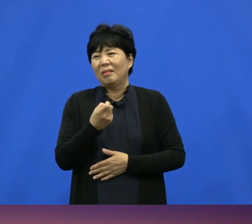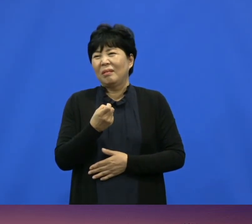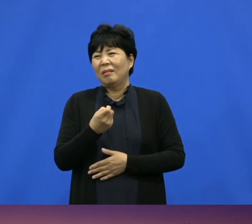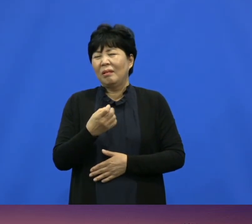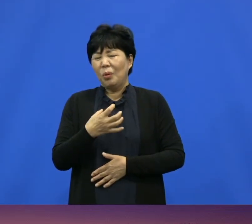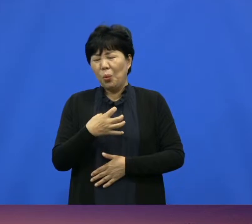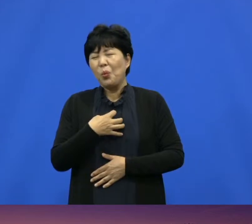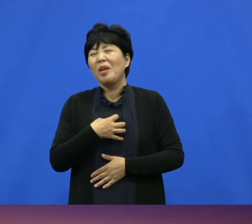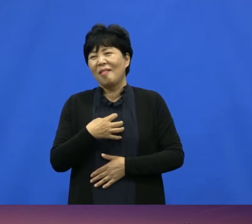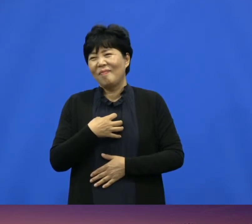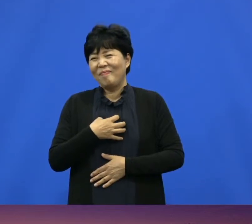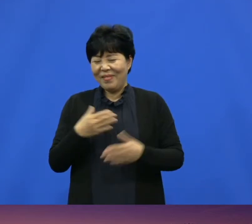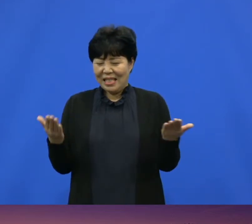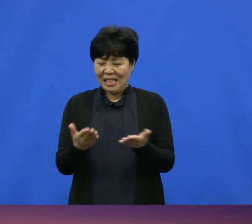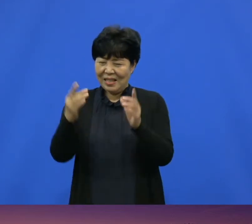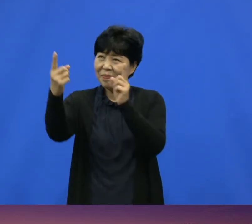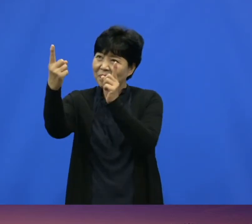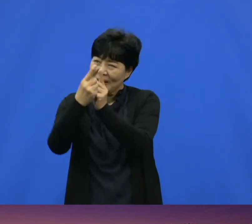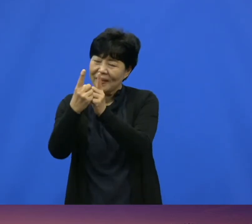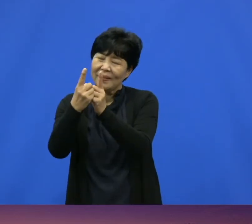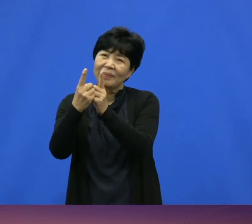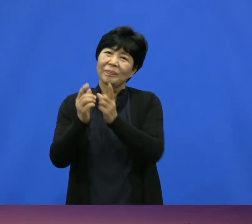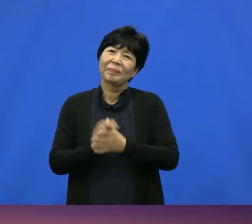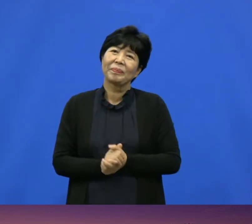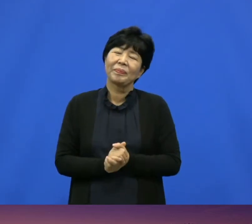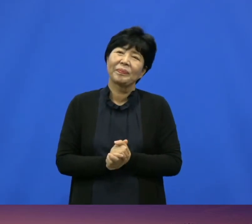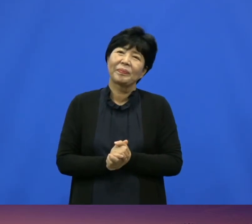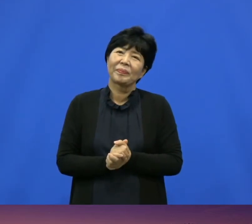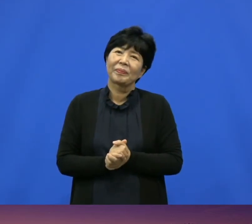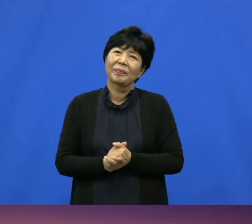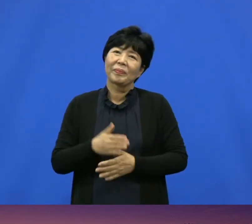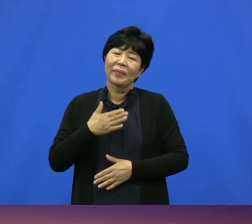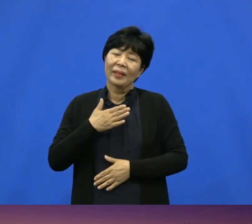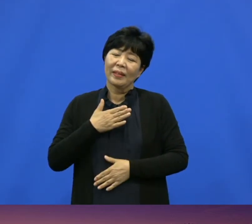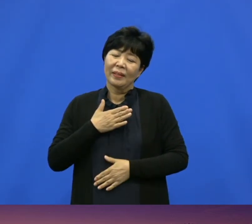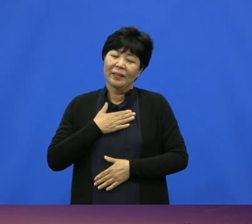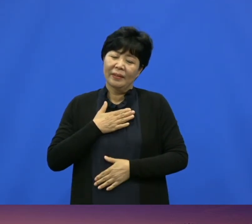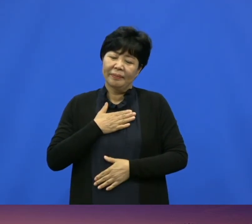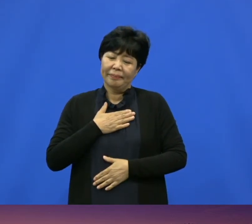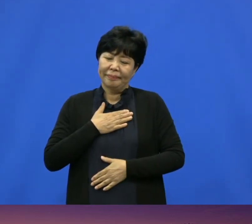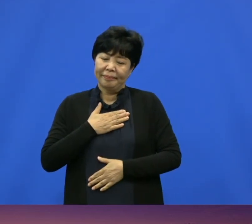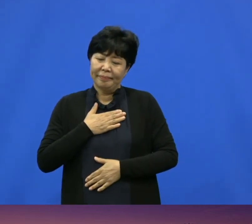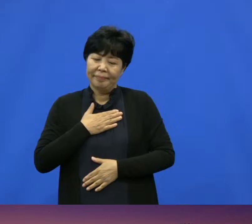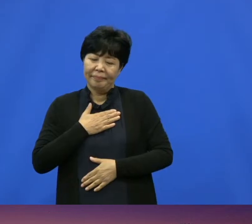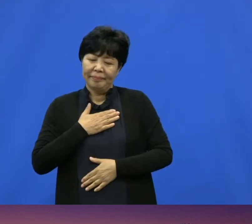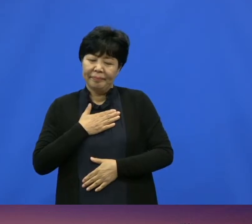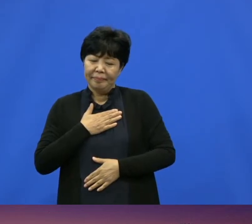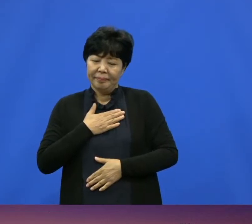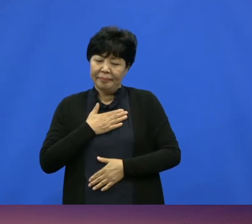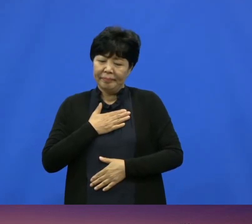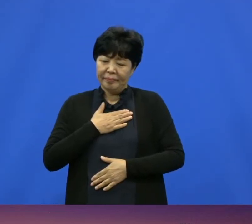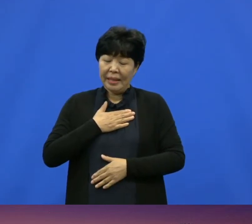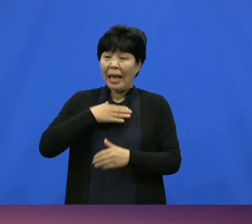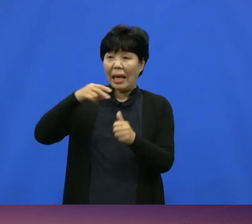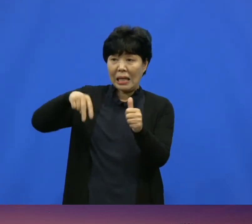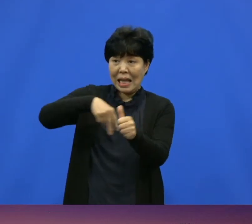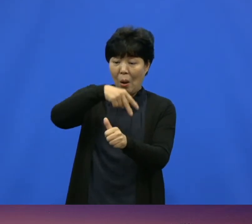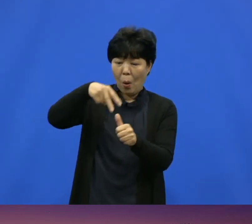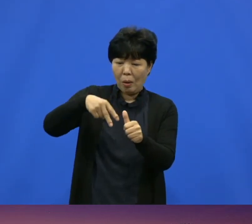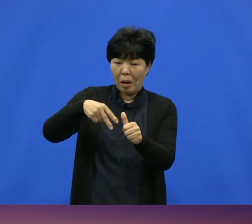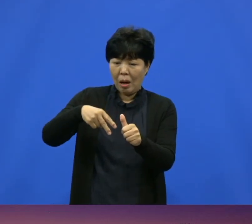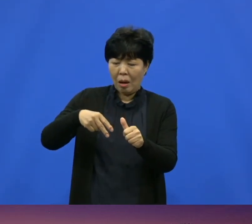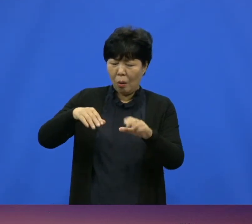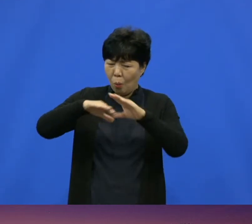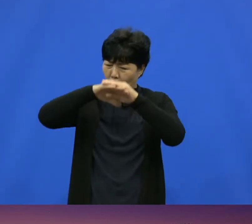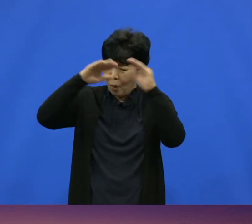위기 상황이죠. 이런 상황이 위기 상황이에요. 자신이 믿어 오던 상황과는 전혀 다른 모습을